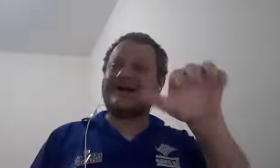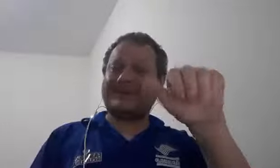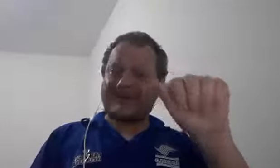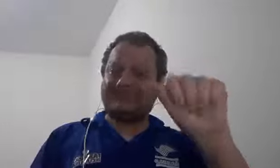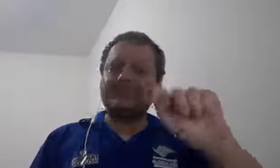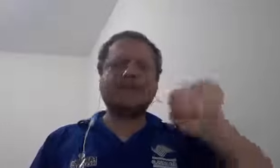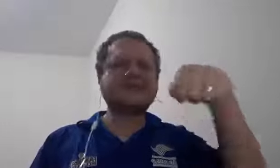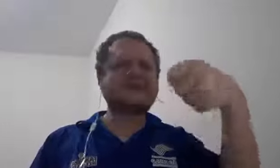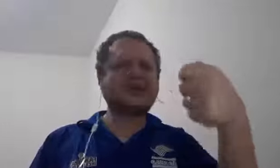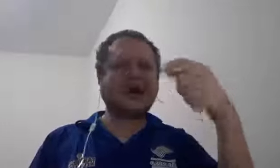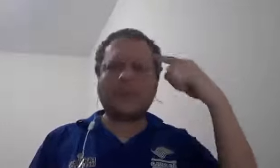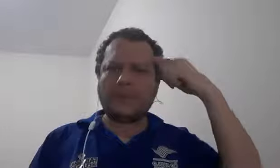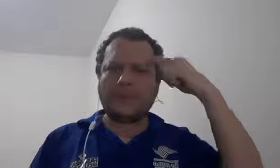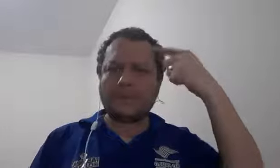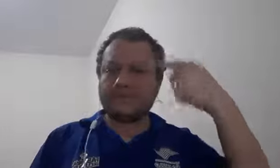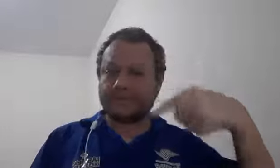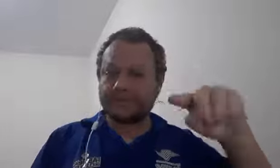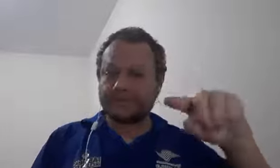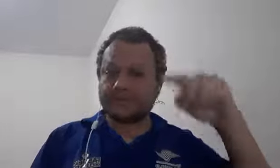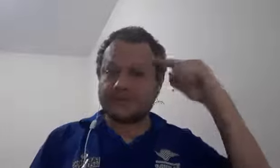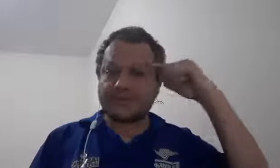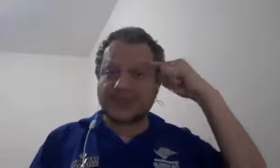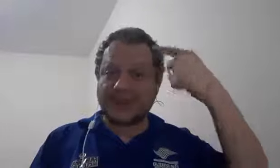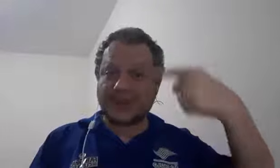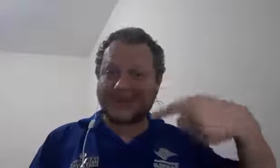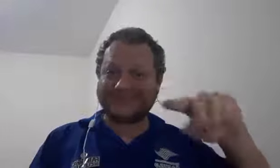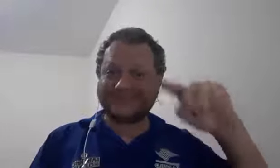Jabaquara. Sinal. Jabaquara.